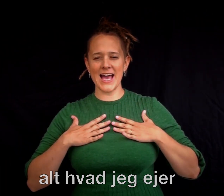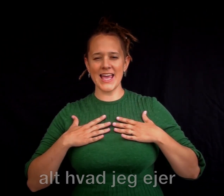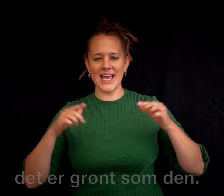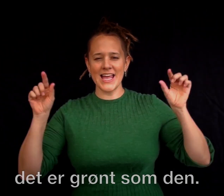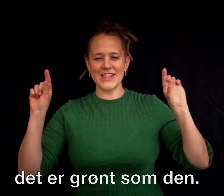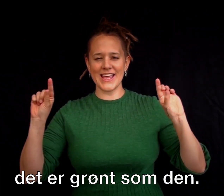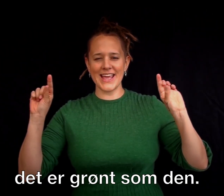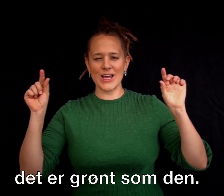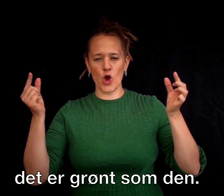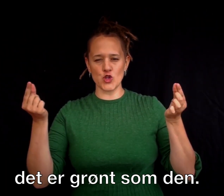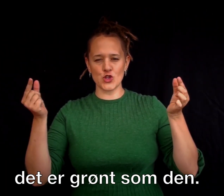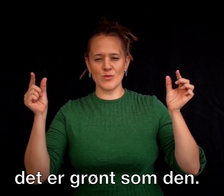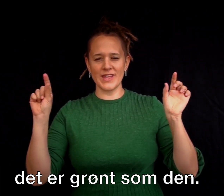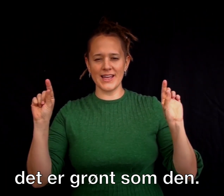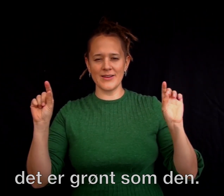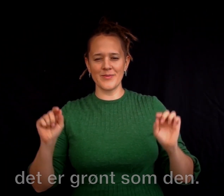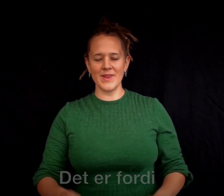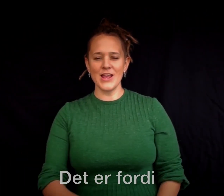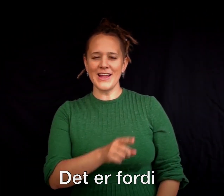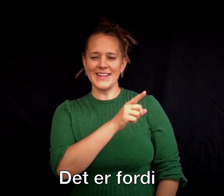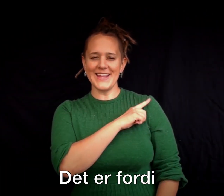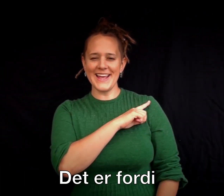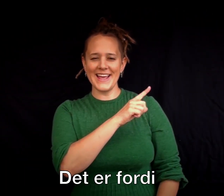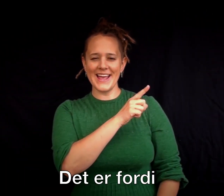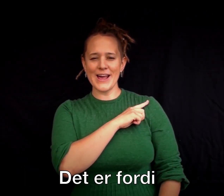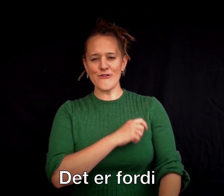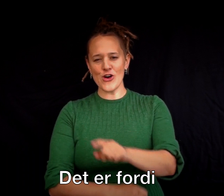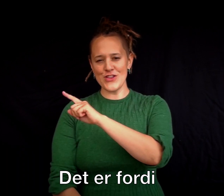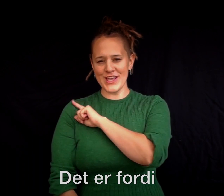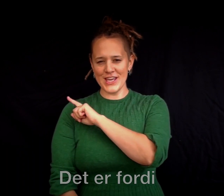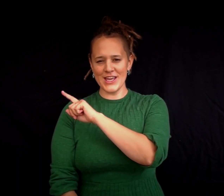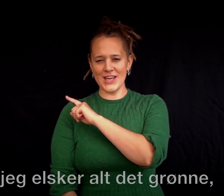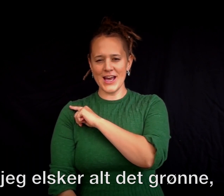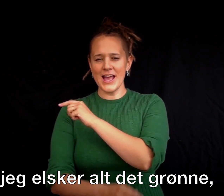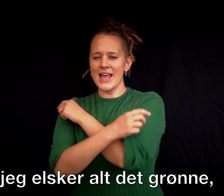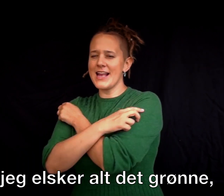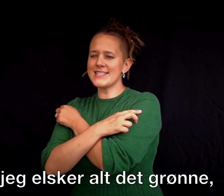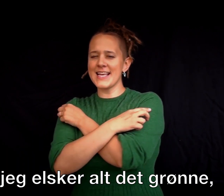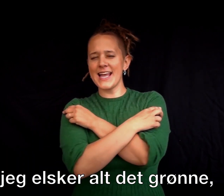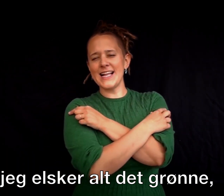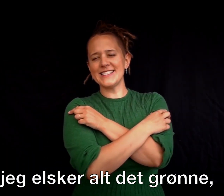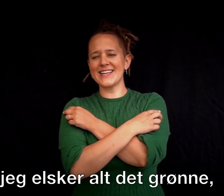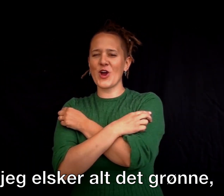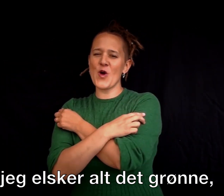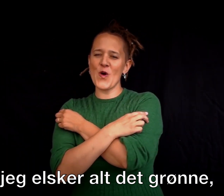ejer, det er grøn som den. Det er fordi jeg elsker alt det